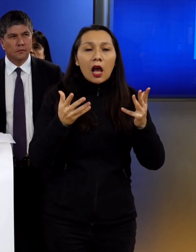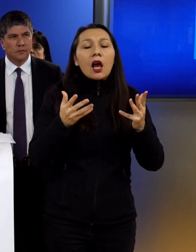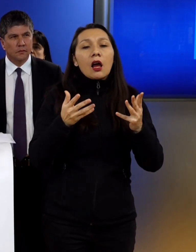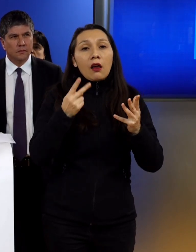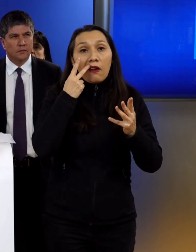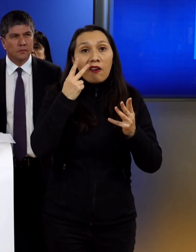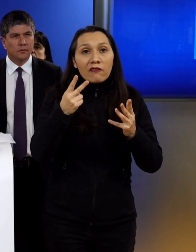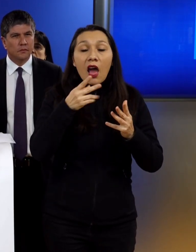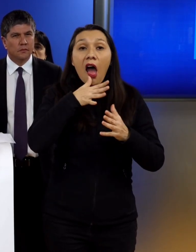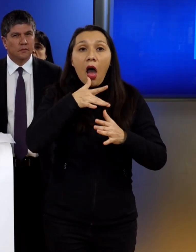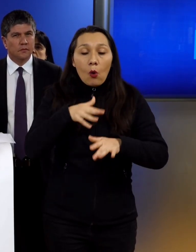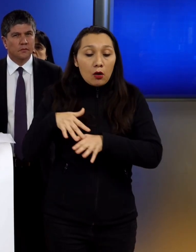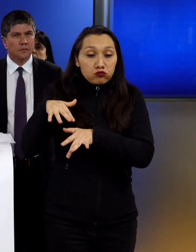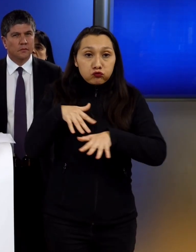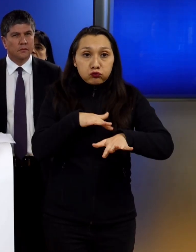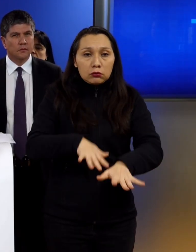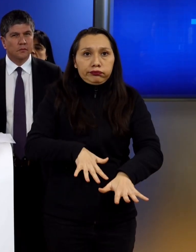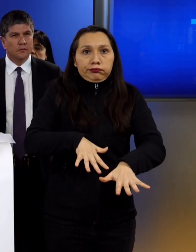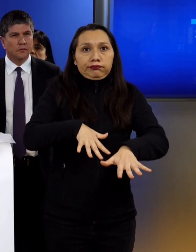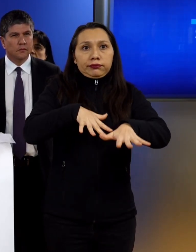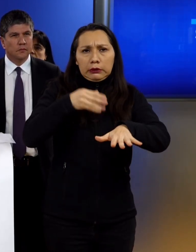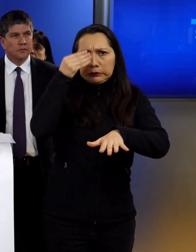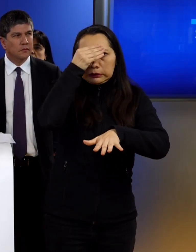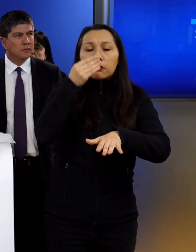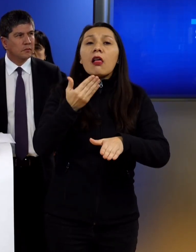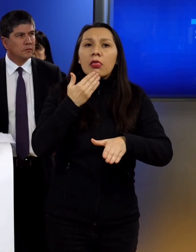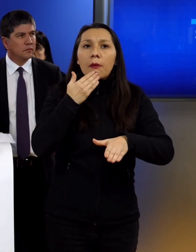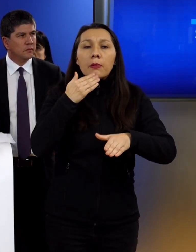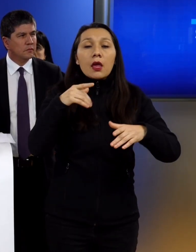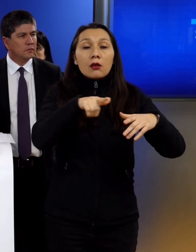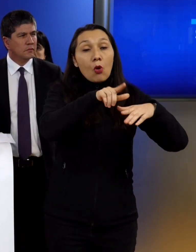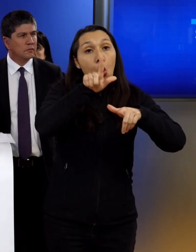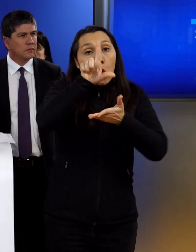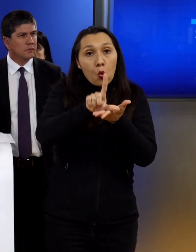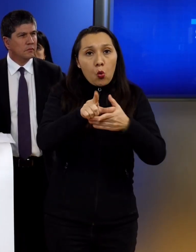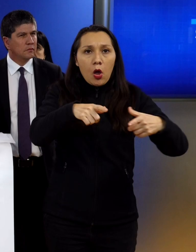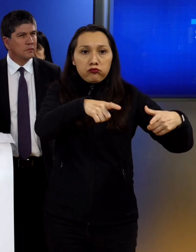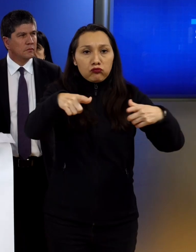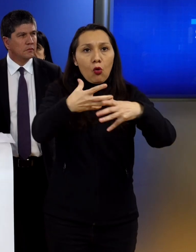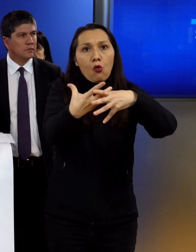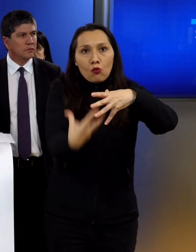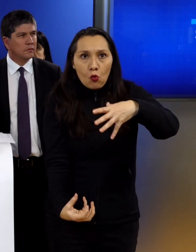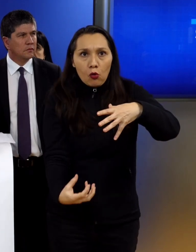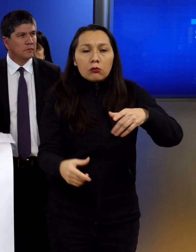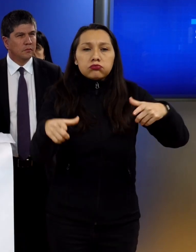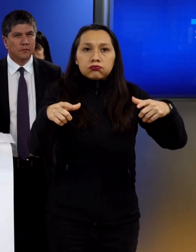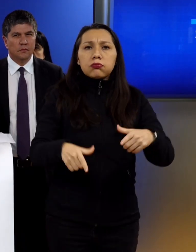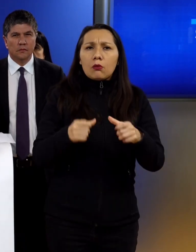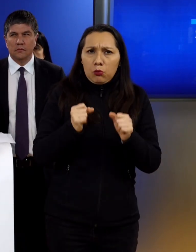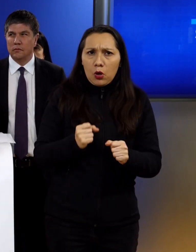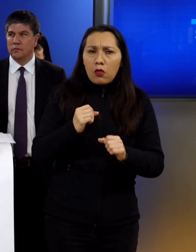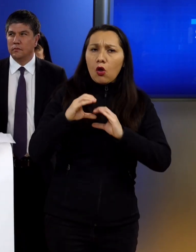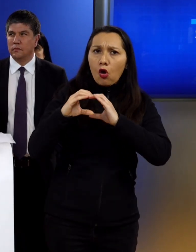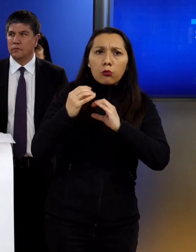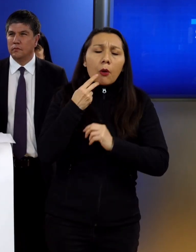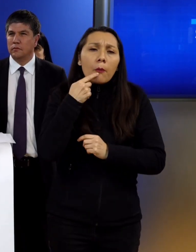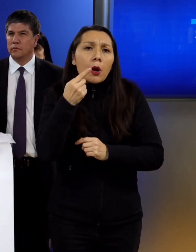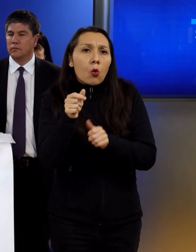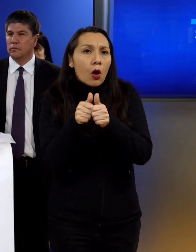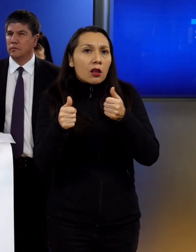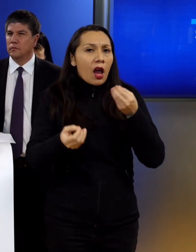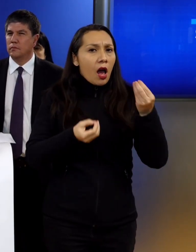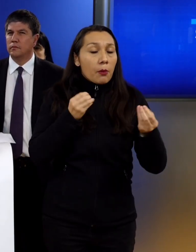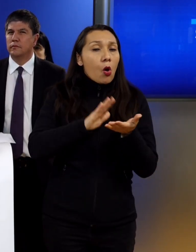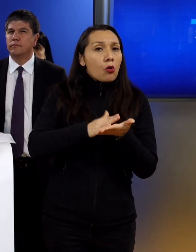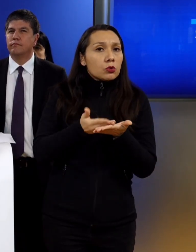subidas evidentes de los ríos, generan preocupación y hablan también de un socavón en un sector. ¿Pudieron comunicarse también con autoridades de la zona para ver